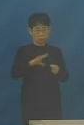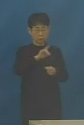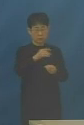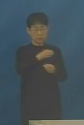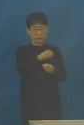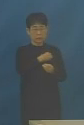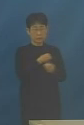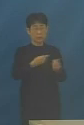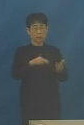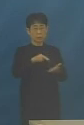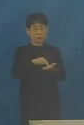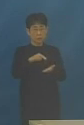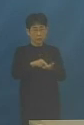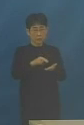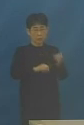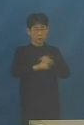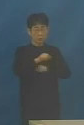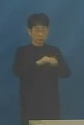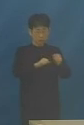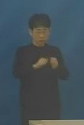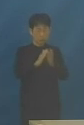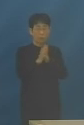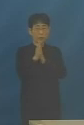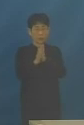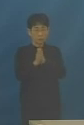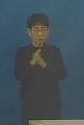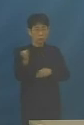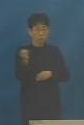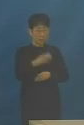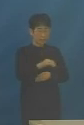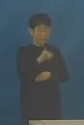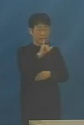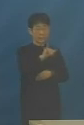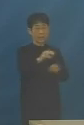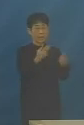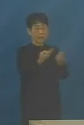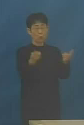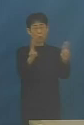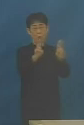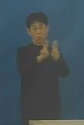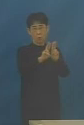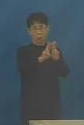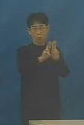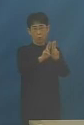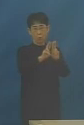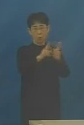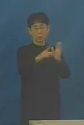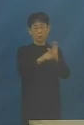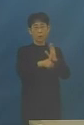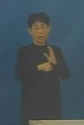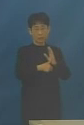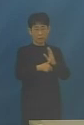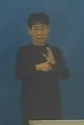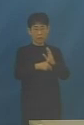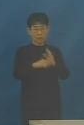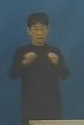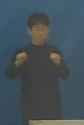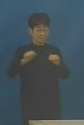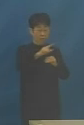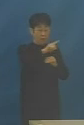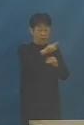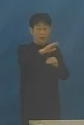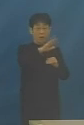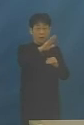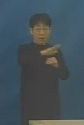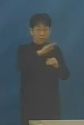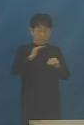ます他方で野党の方でございますが躍進が見込まれてい